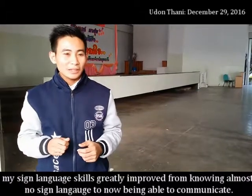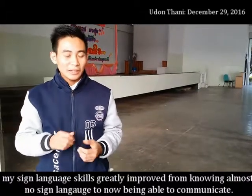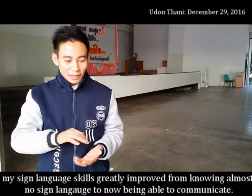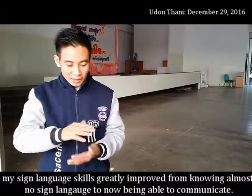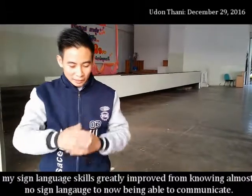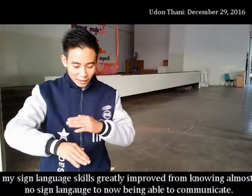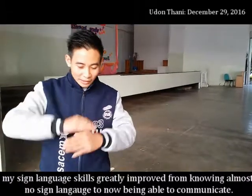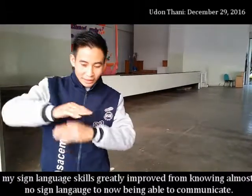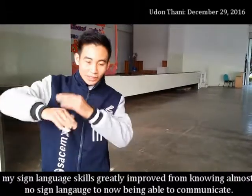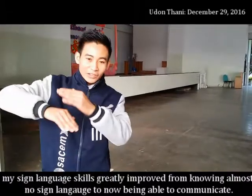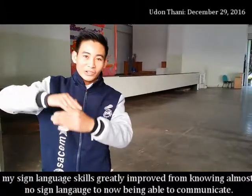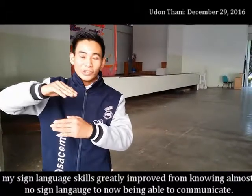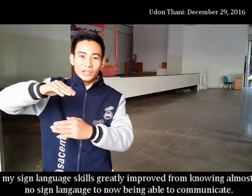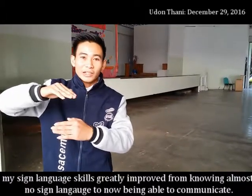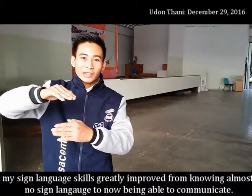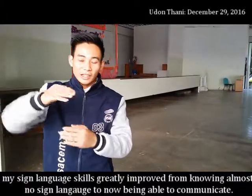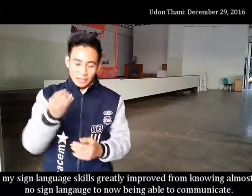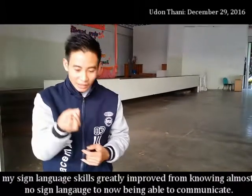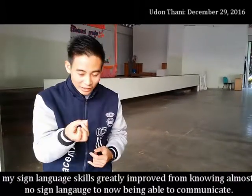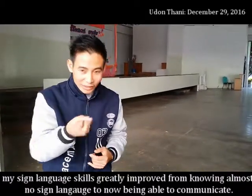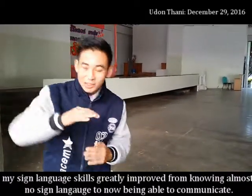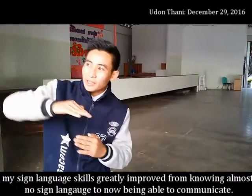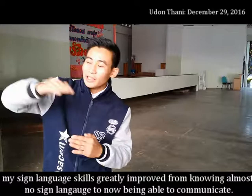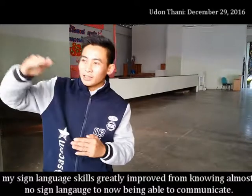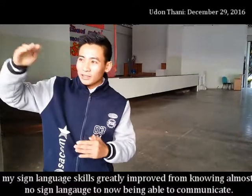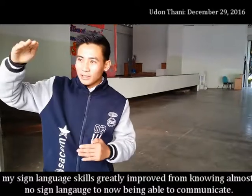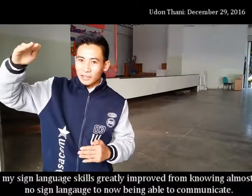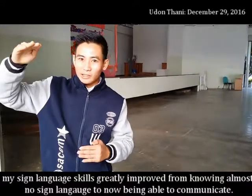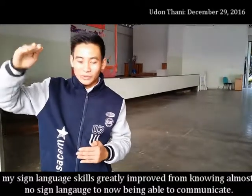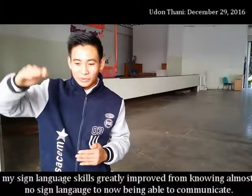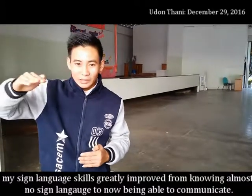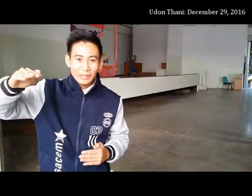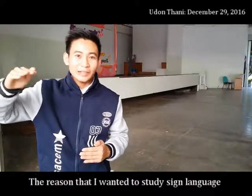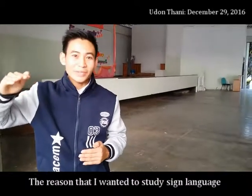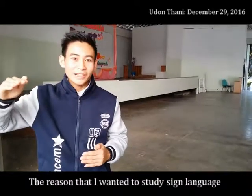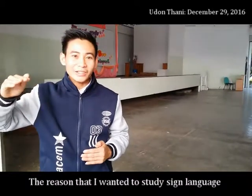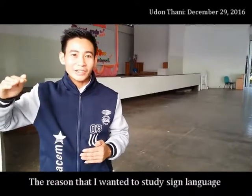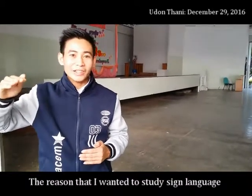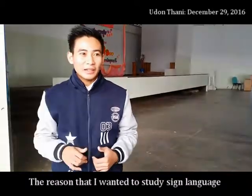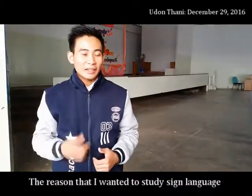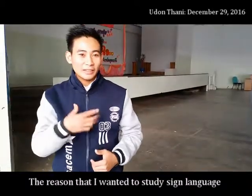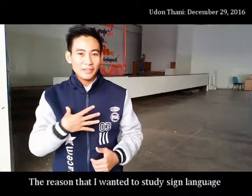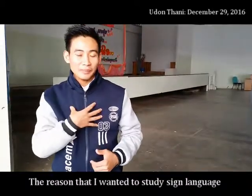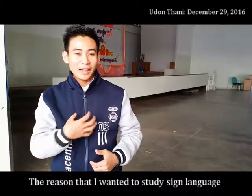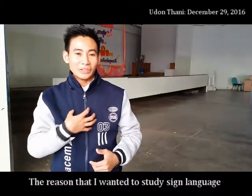leum phatthana จะนิดนึงขึ้นมาส่งถึงระดับนี้เนาะอันที่ว่ามักเนาะอย